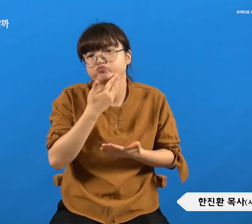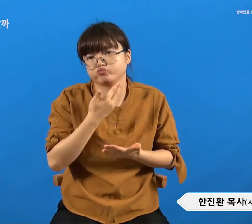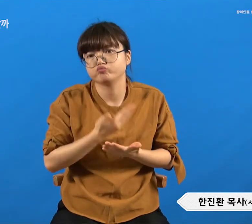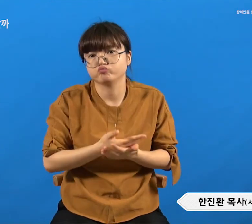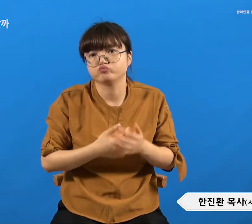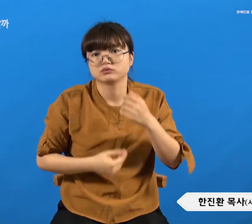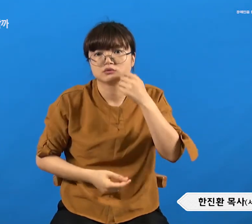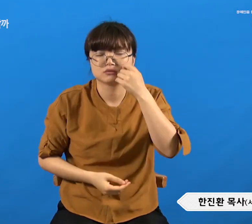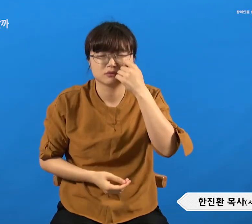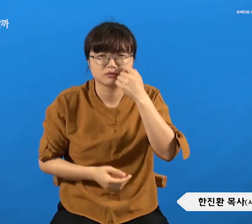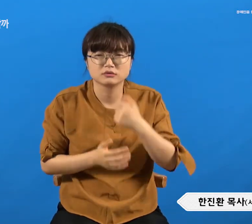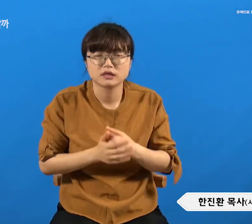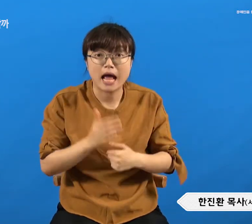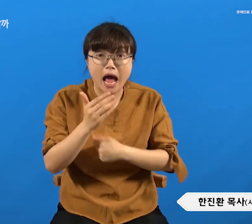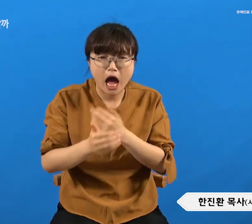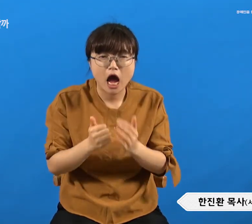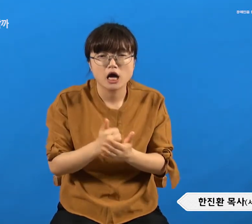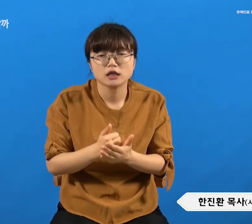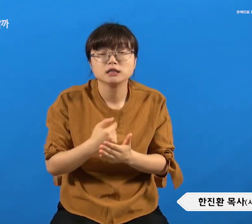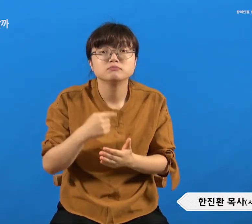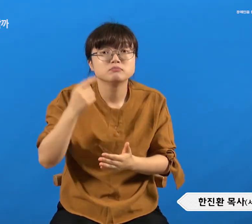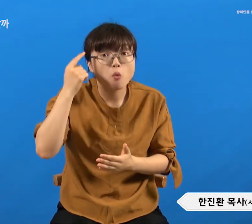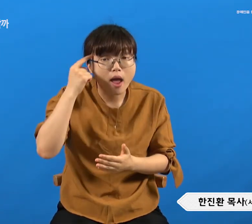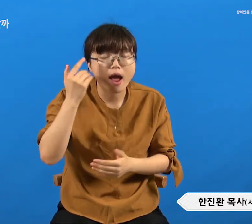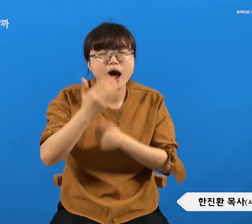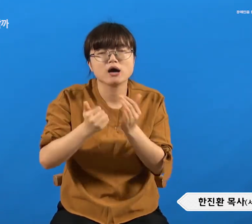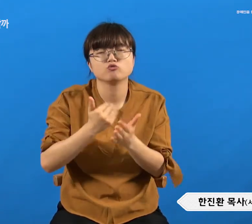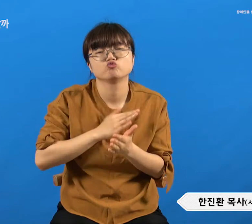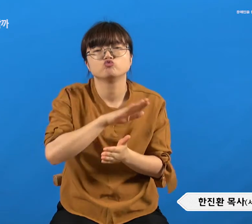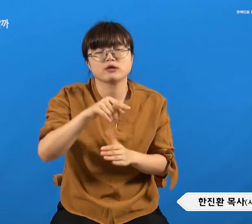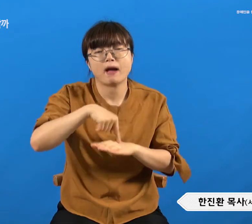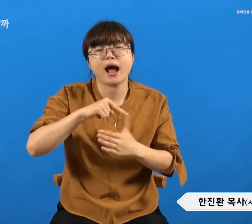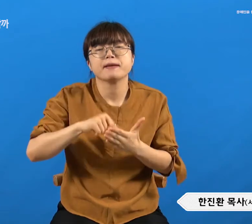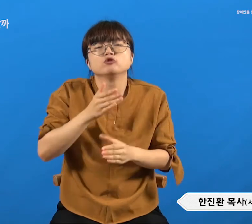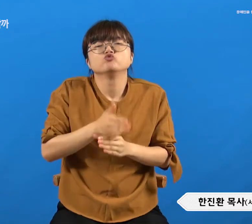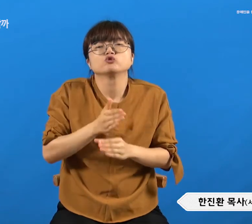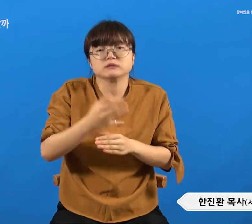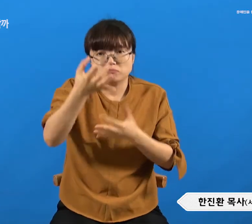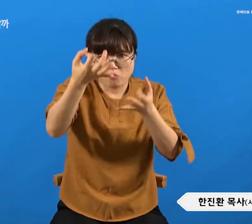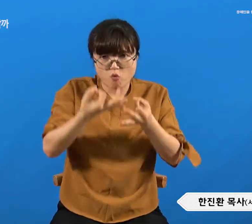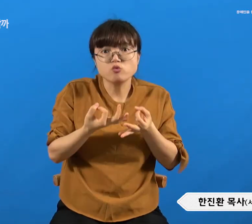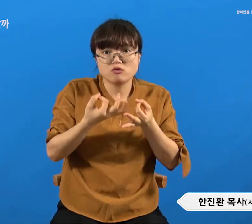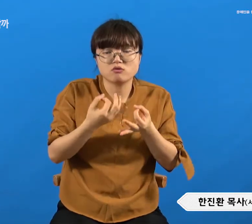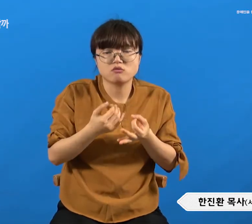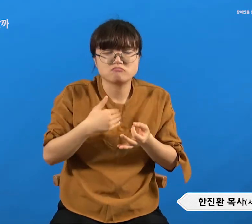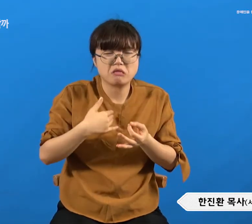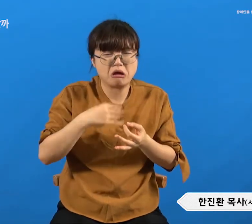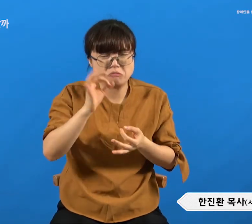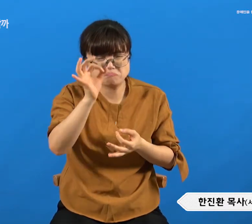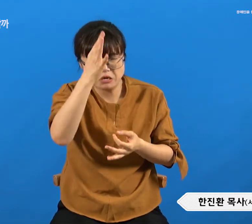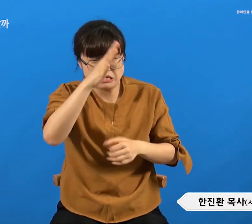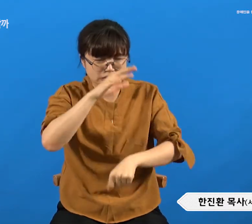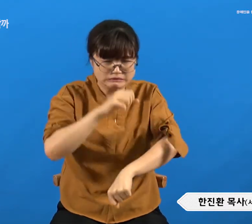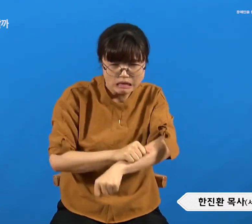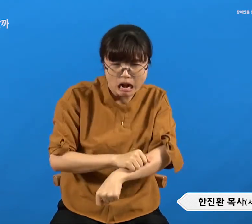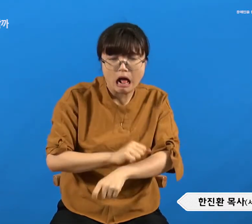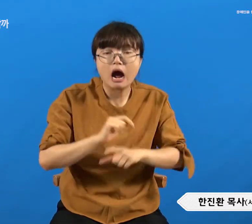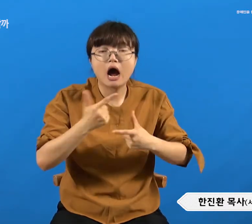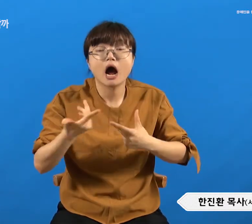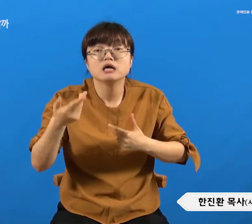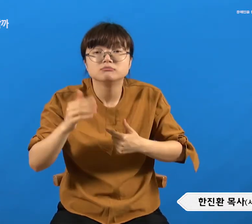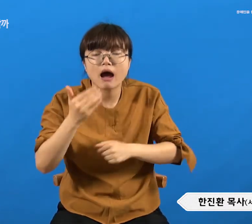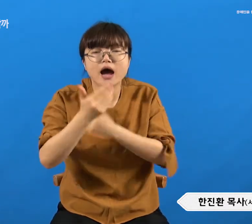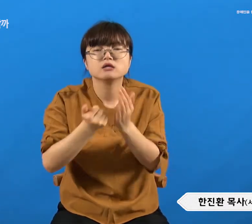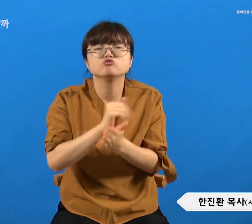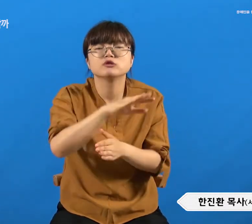것입니다. 하나님 우리 중심을 보시기 때문에 내가 비록 무슨 탁월한 사람은 아니라 할지라도 하나님